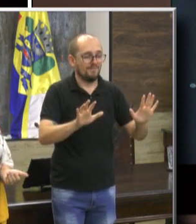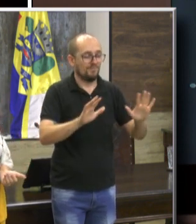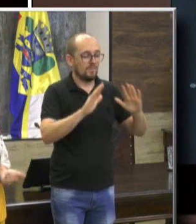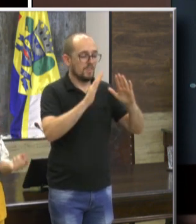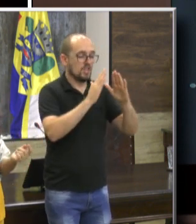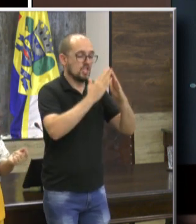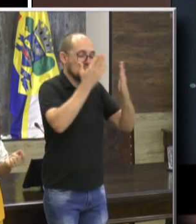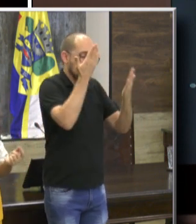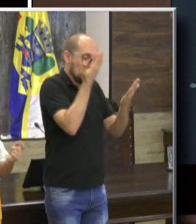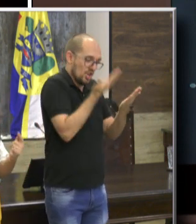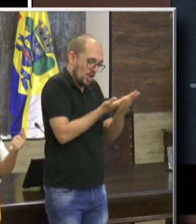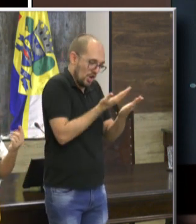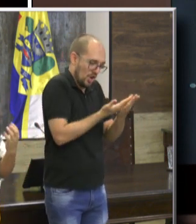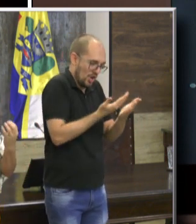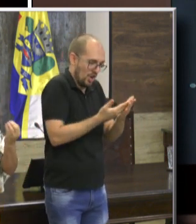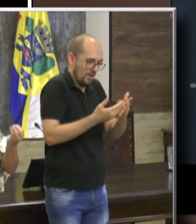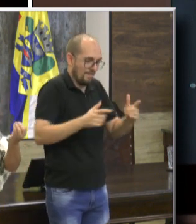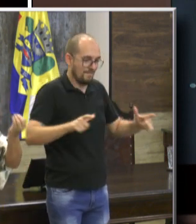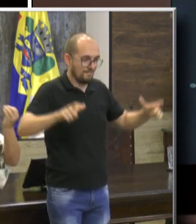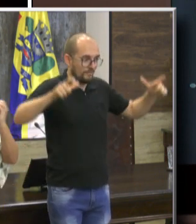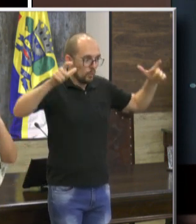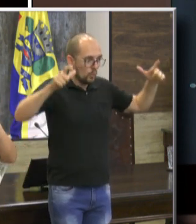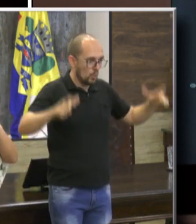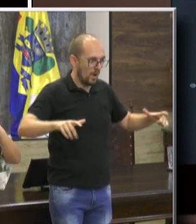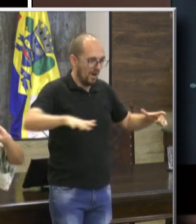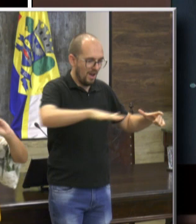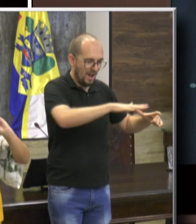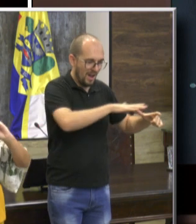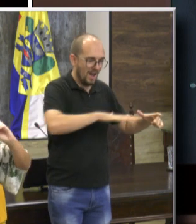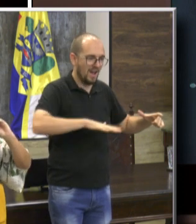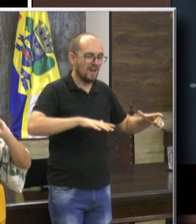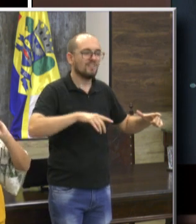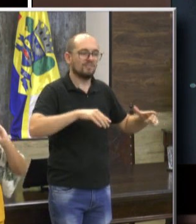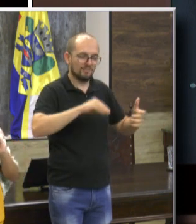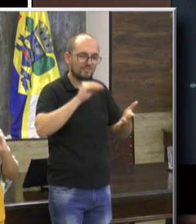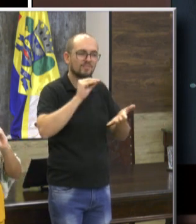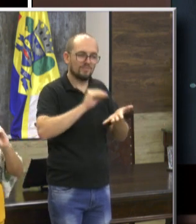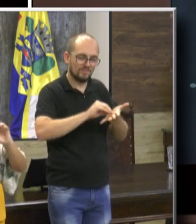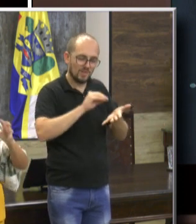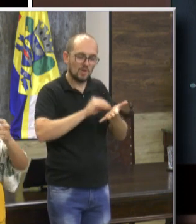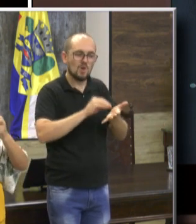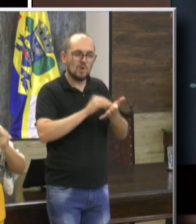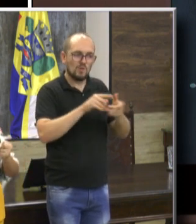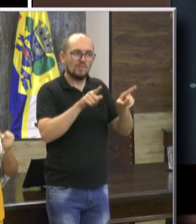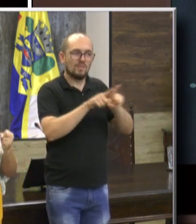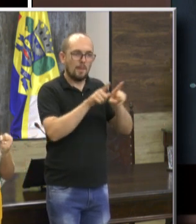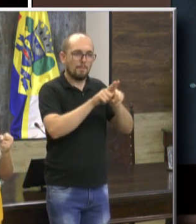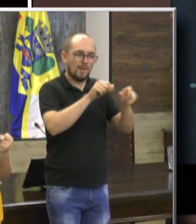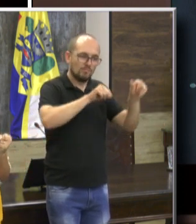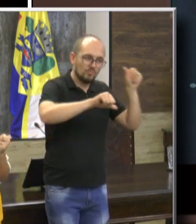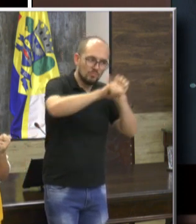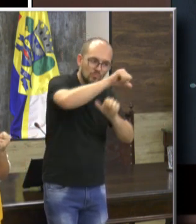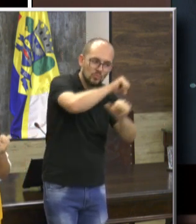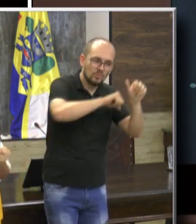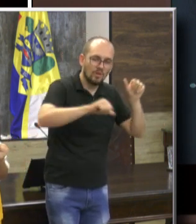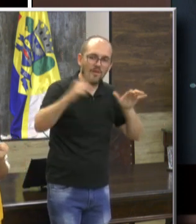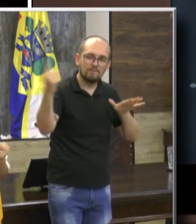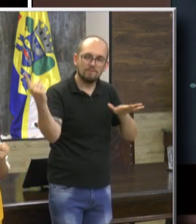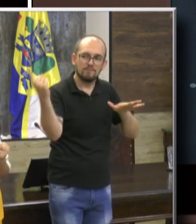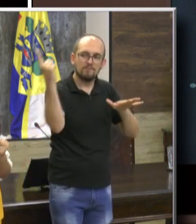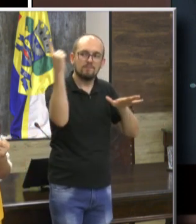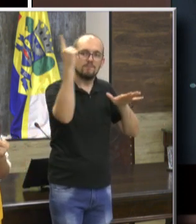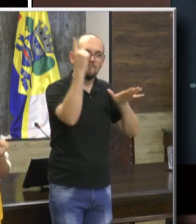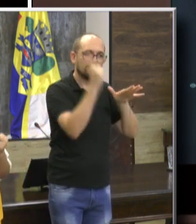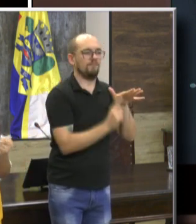escola inclusiva, muitas vezes a escola também tem que fazer um movimento para se adequar e para receber essa criança